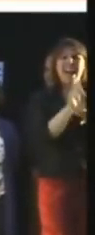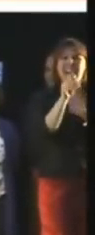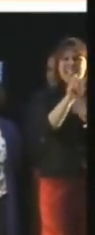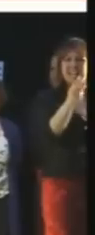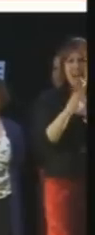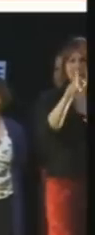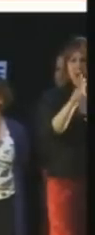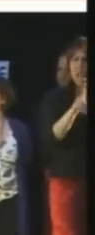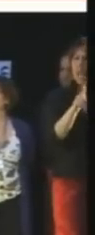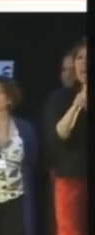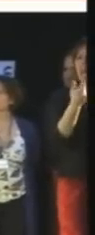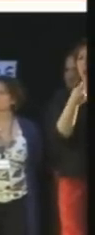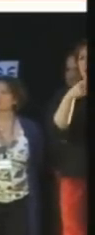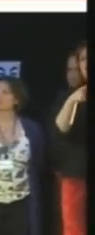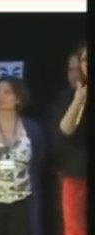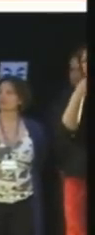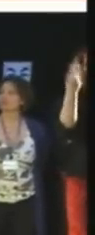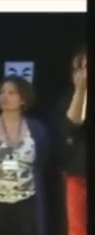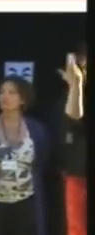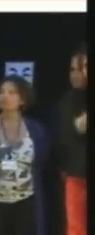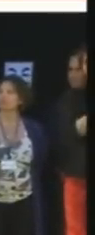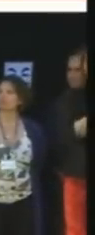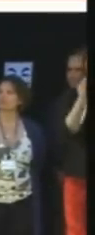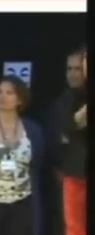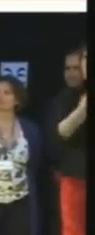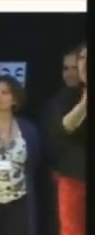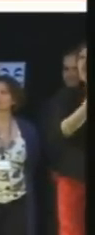SRL Pinco Palla, il nome del progetto,